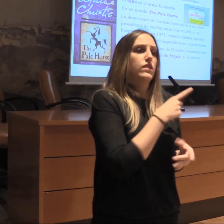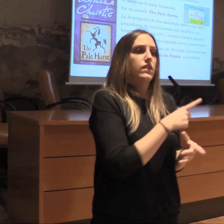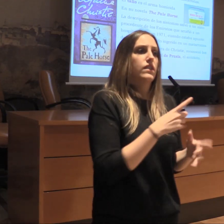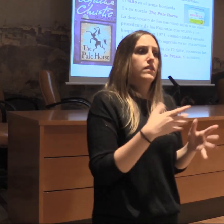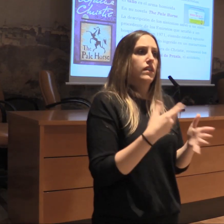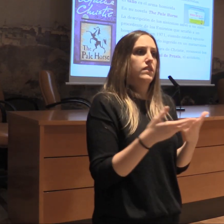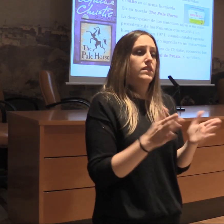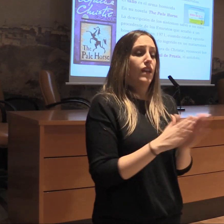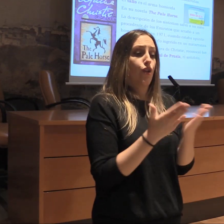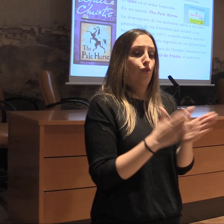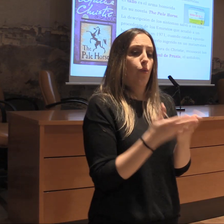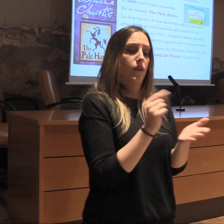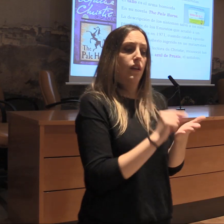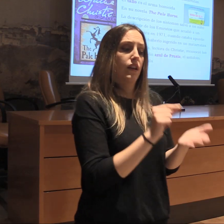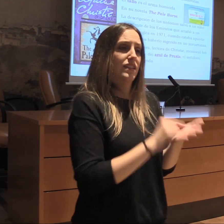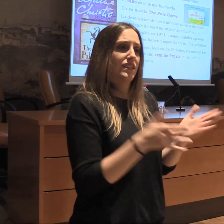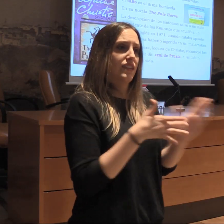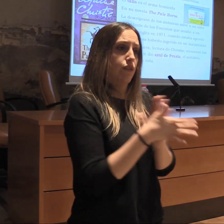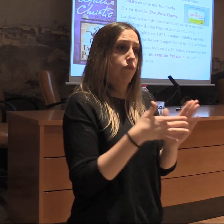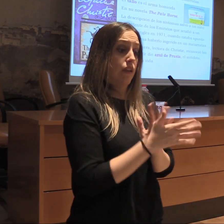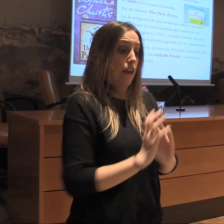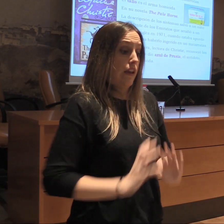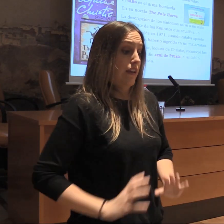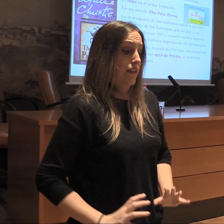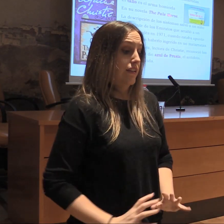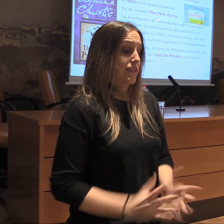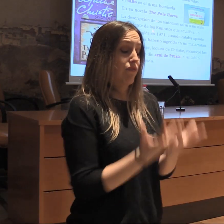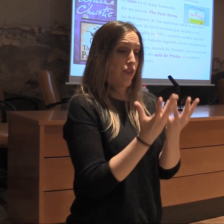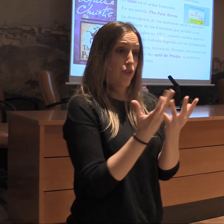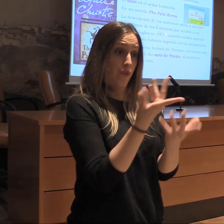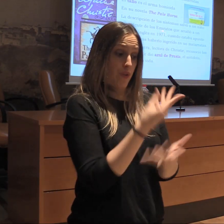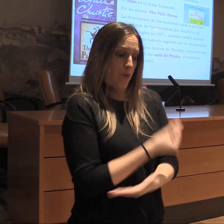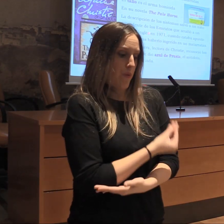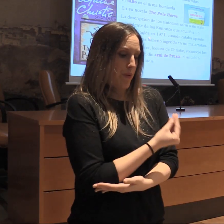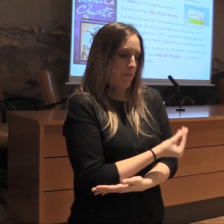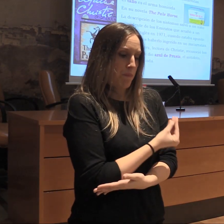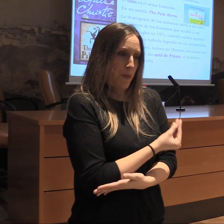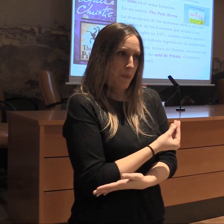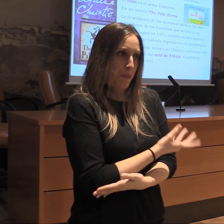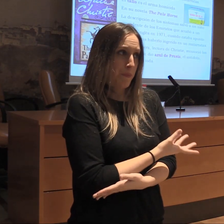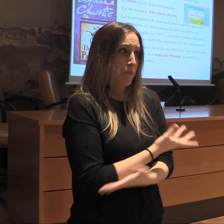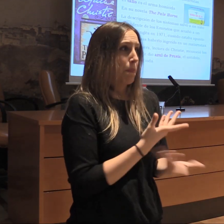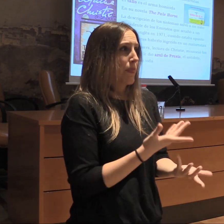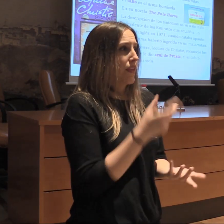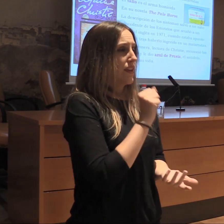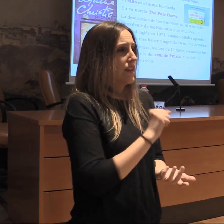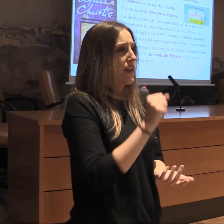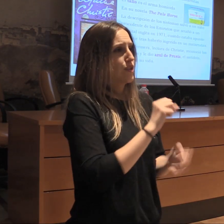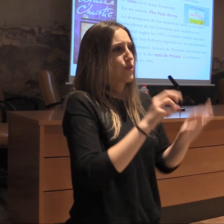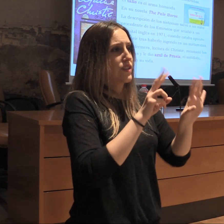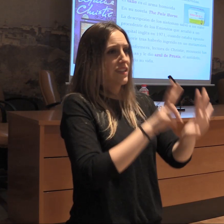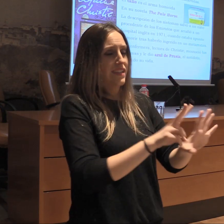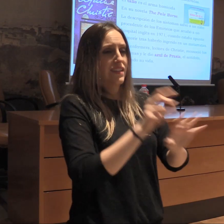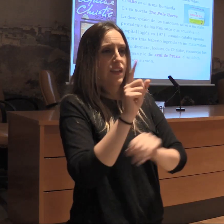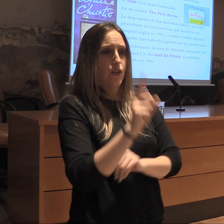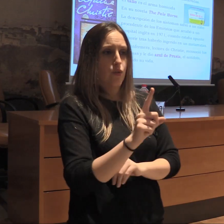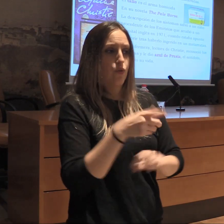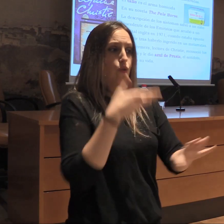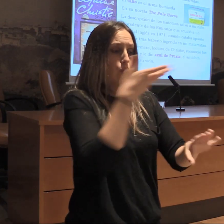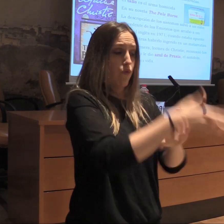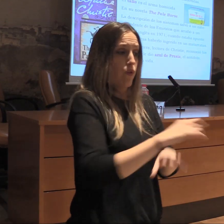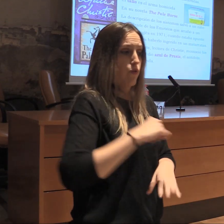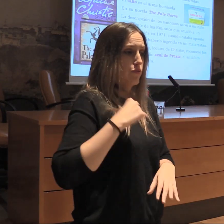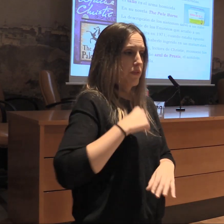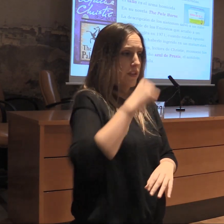significó la salvación de un bebé de los Emiratos Árabes que en el año 71 acudió a un hospital